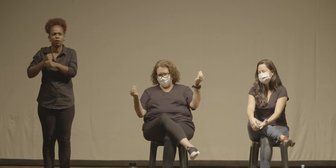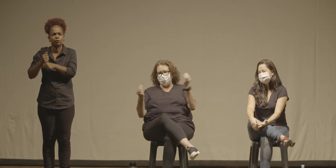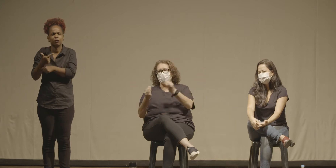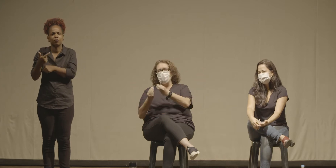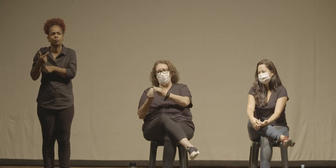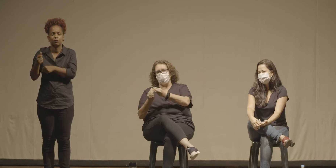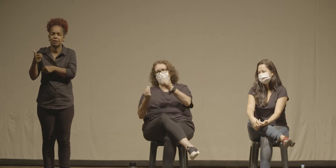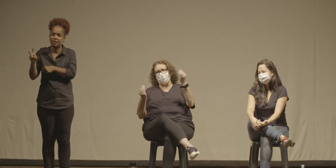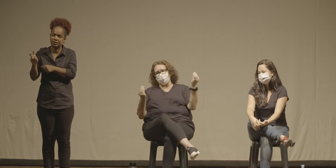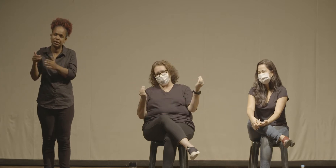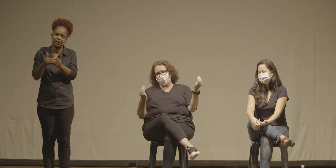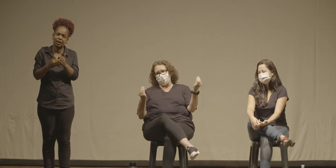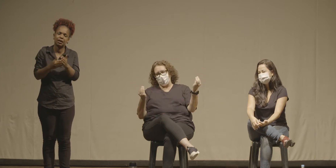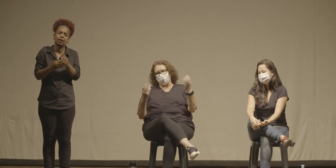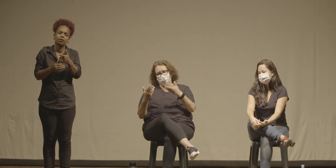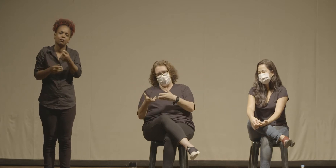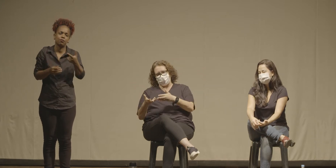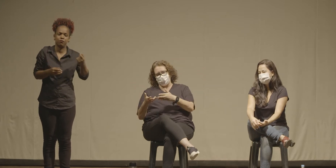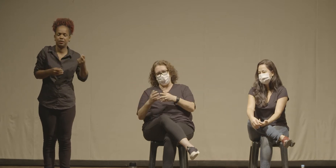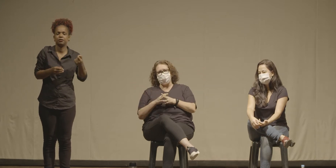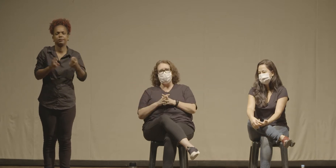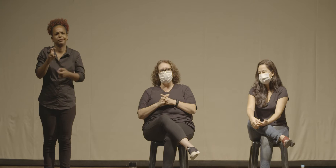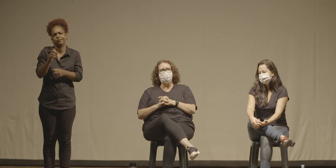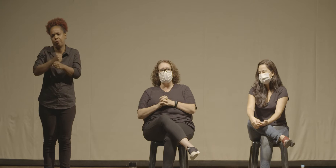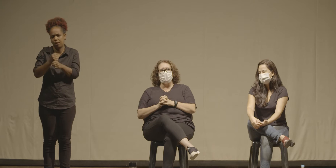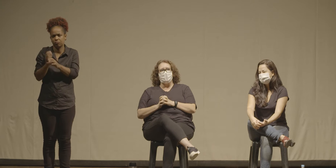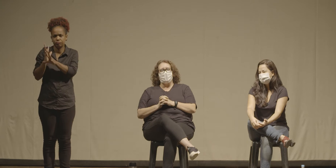2020. 5 anos o prazo total para o filme estar pronto.